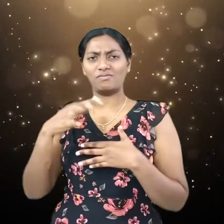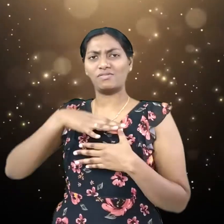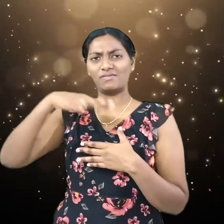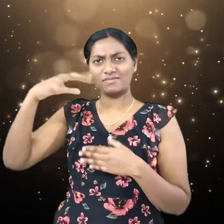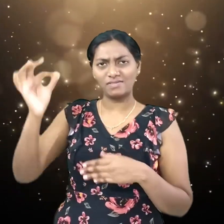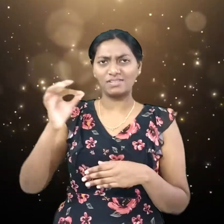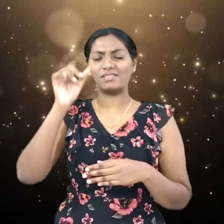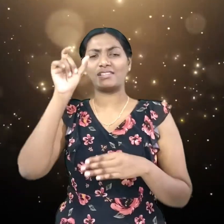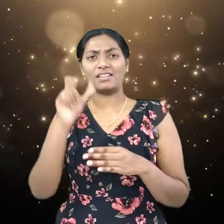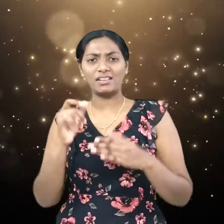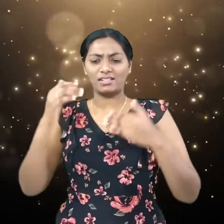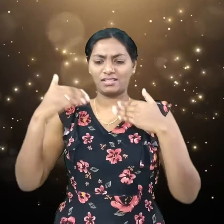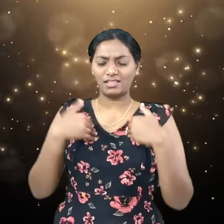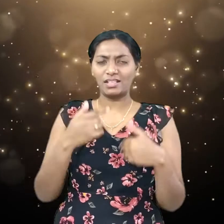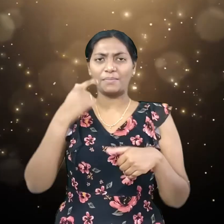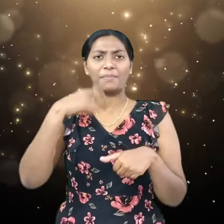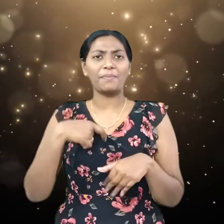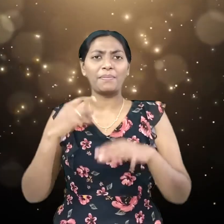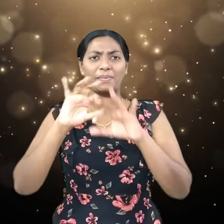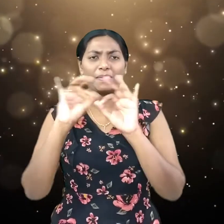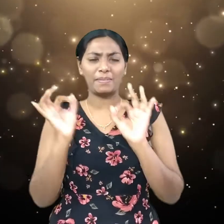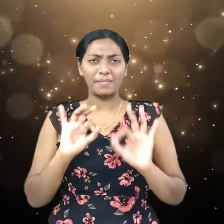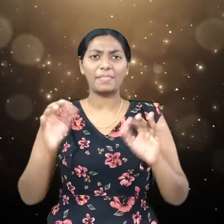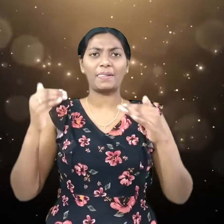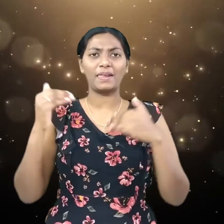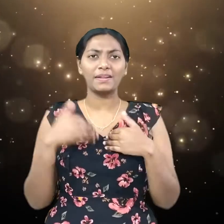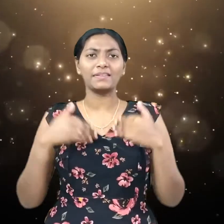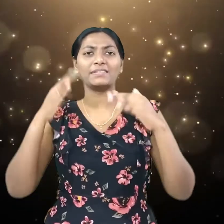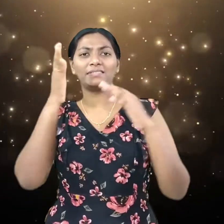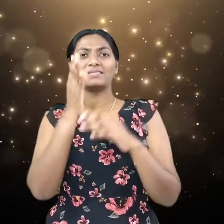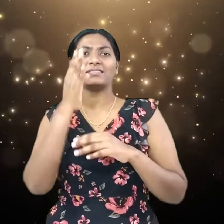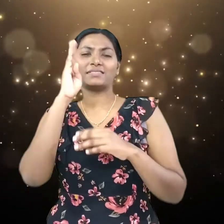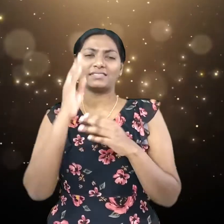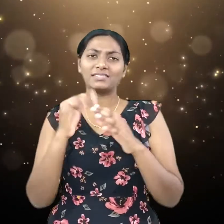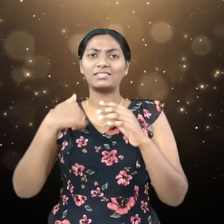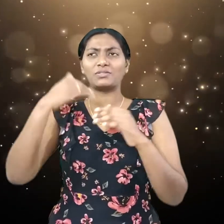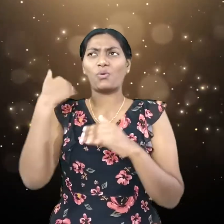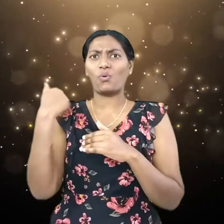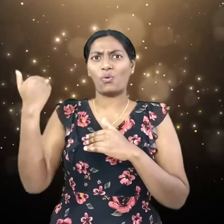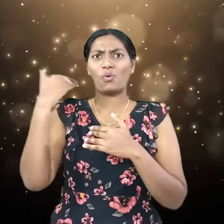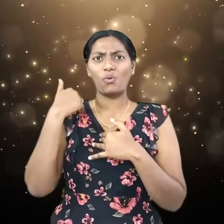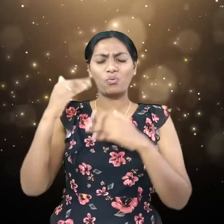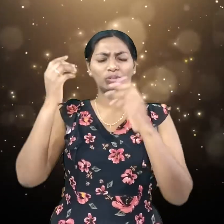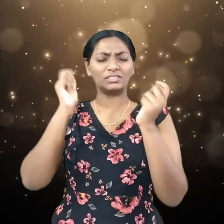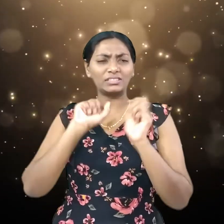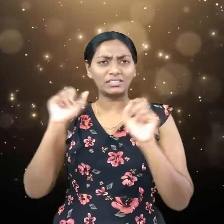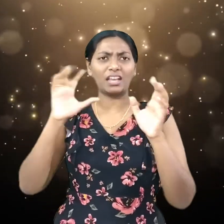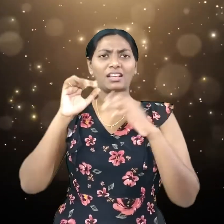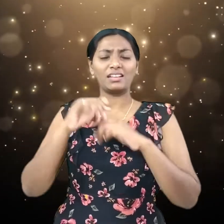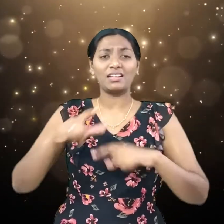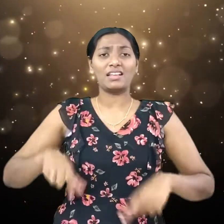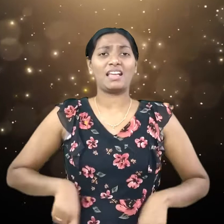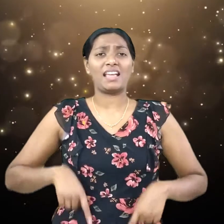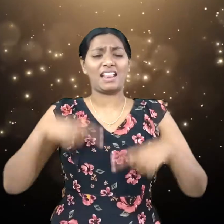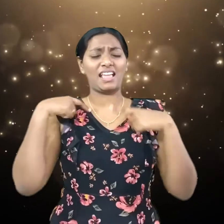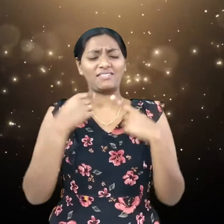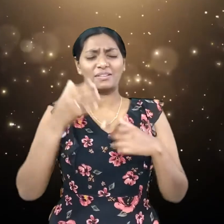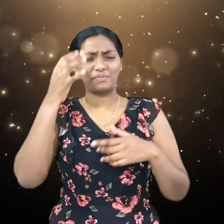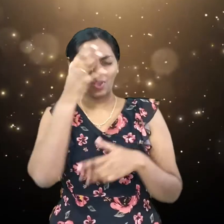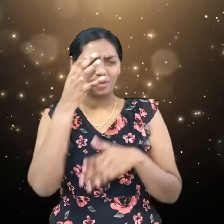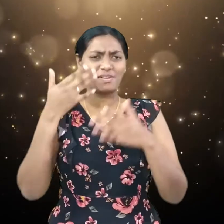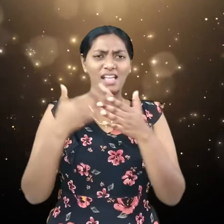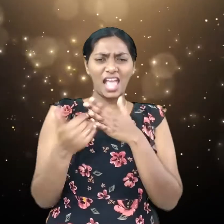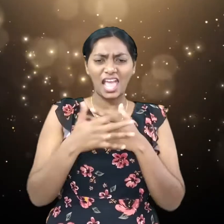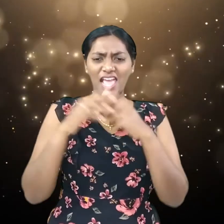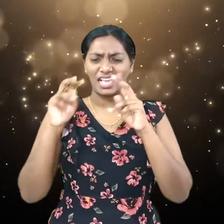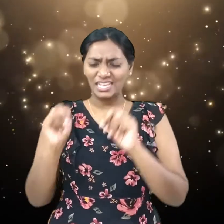चुना हुआ वंशज, बुलाए दिखाने उसकी श्रेष्ठता, जीवन की सारी आवश्यकता